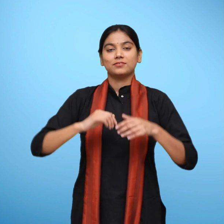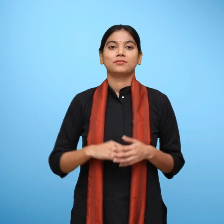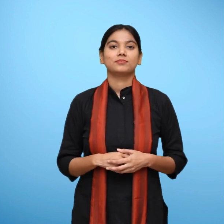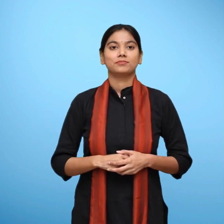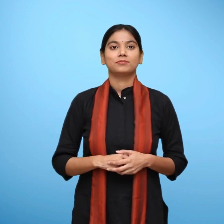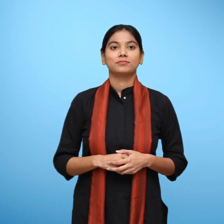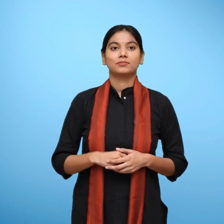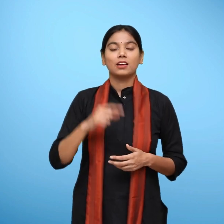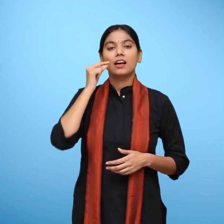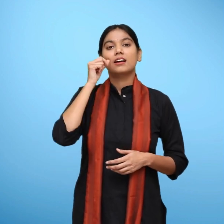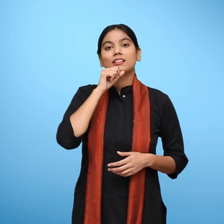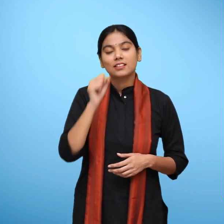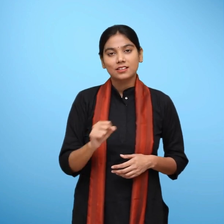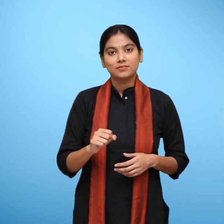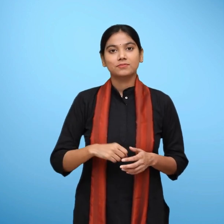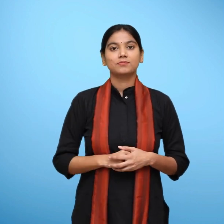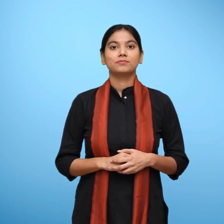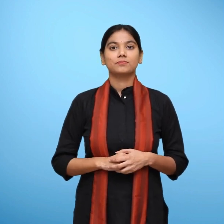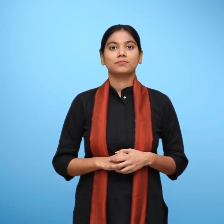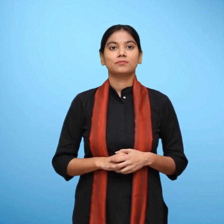मामी दादा